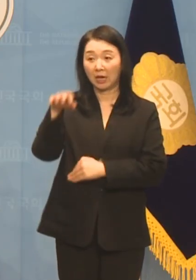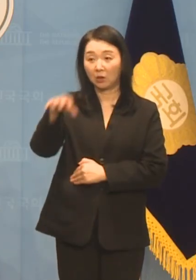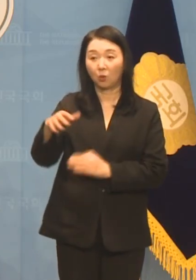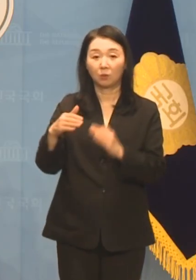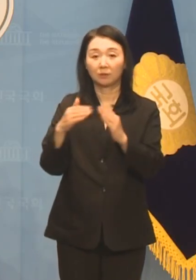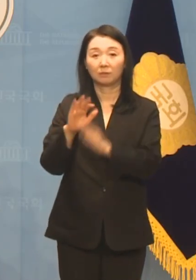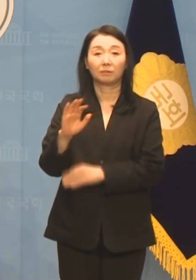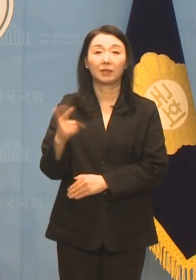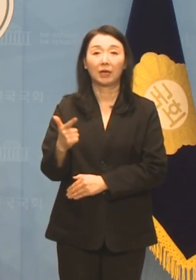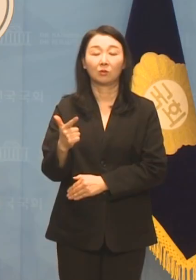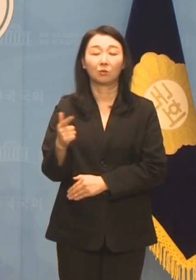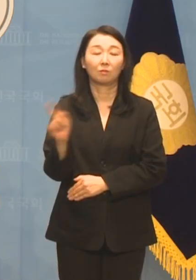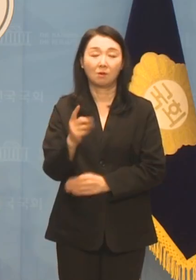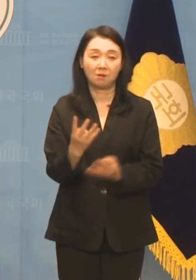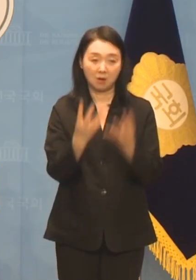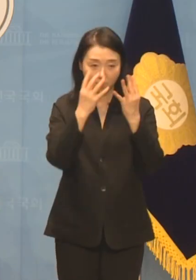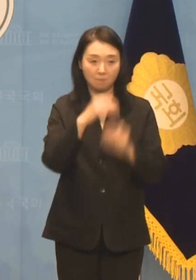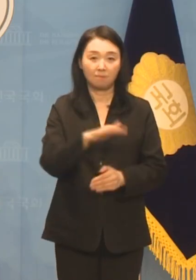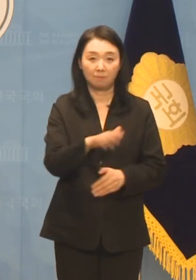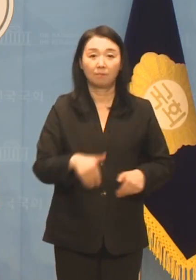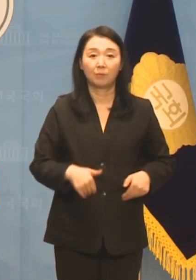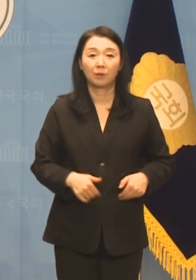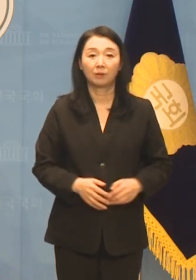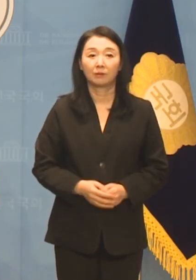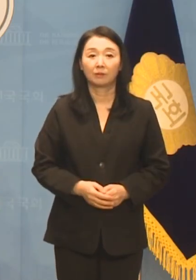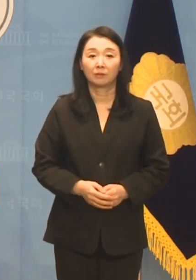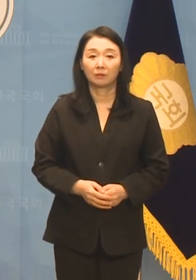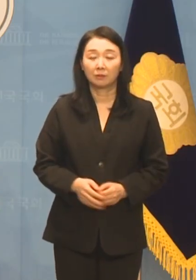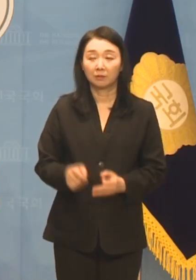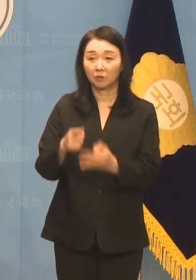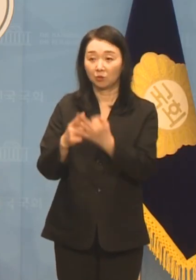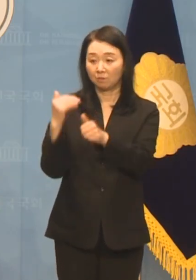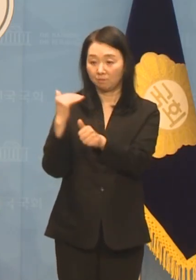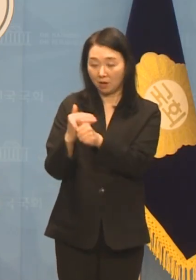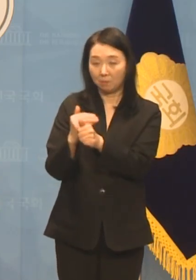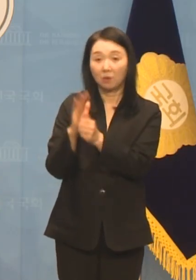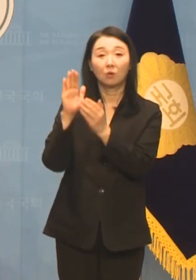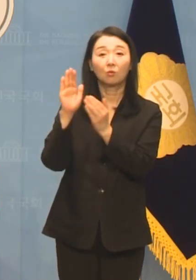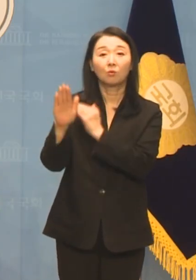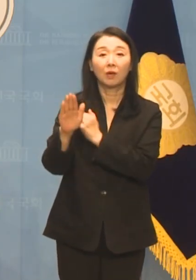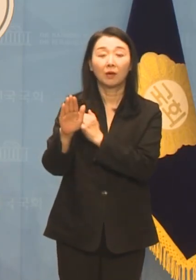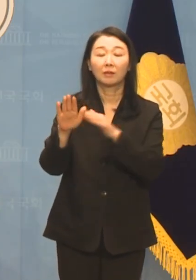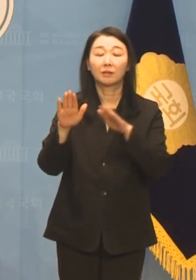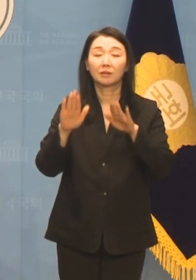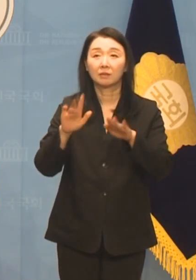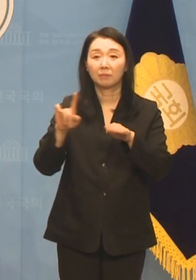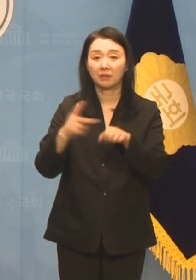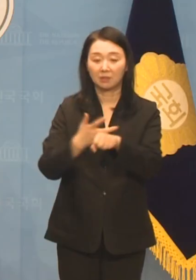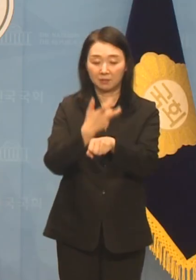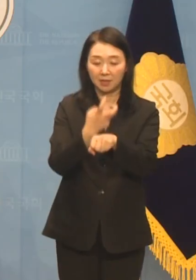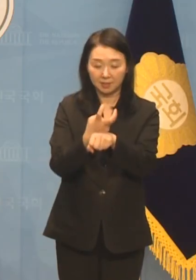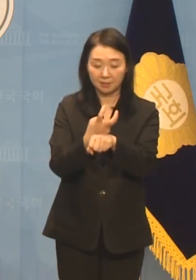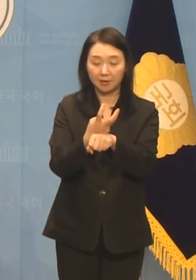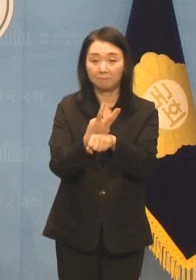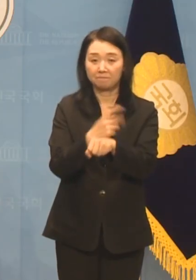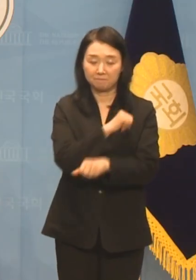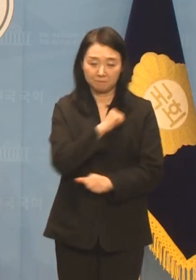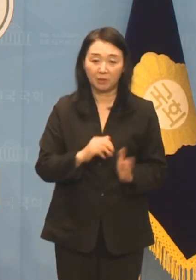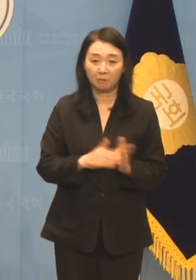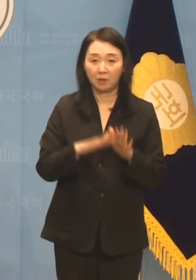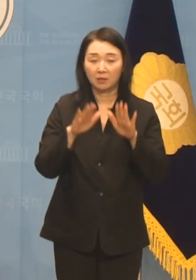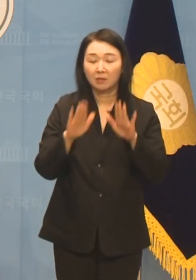사저가 아니라 감옥입니다. 윤석열이 파면된 이후 173시간을 버티다가